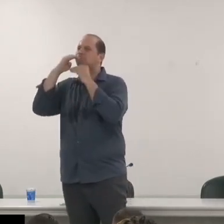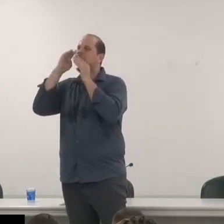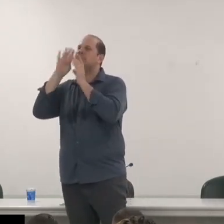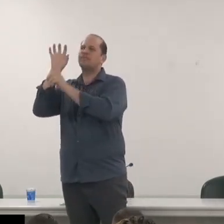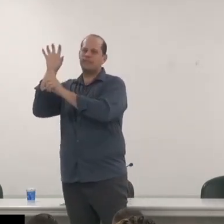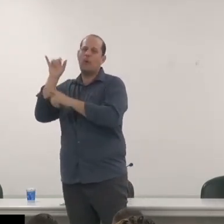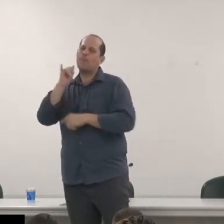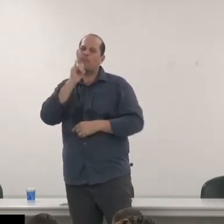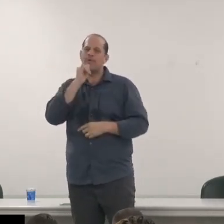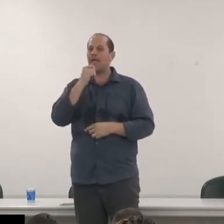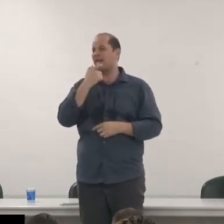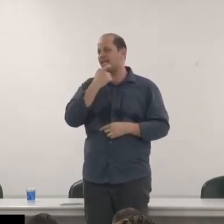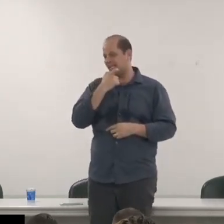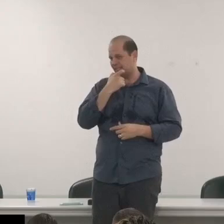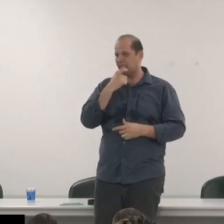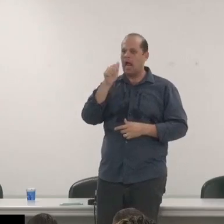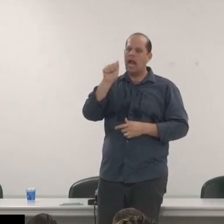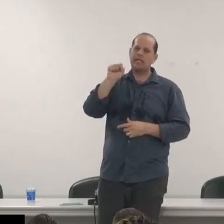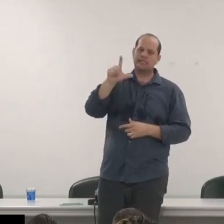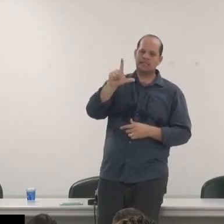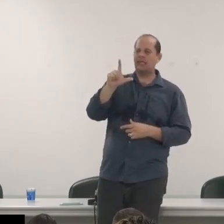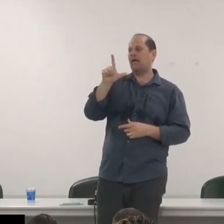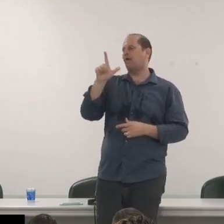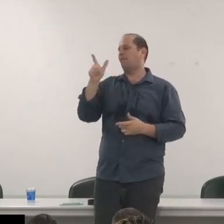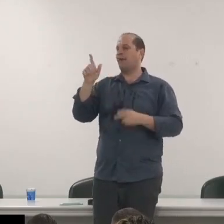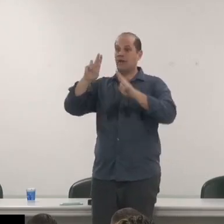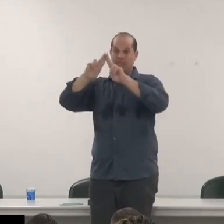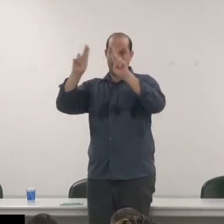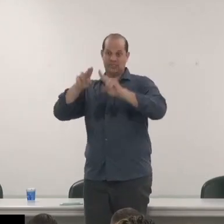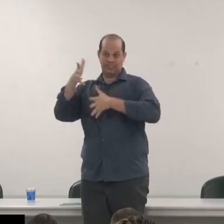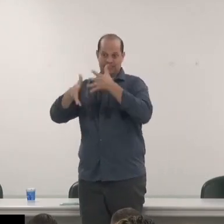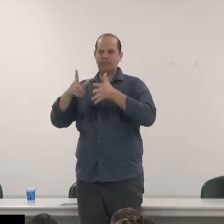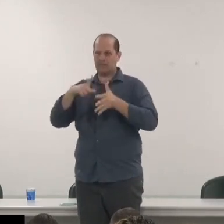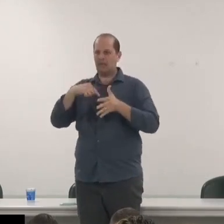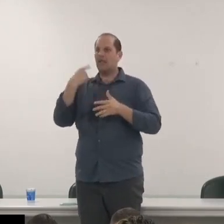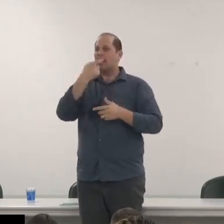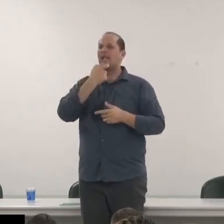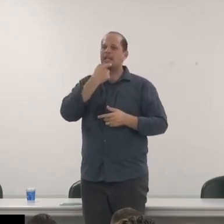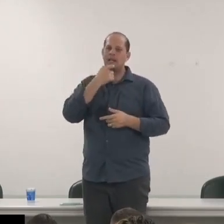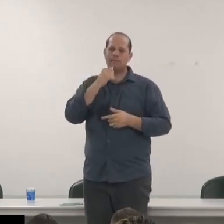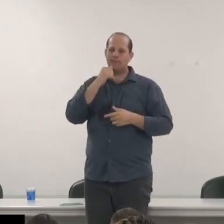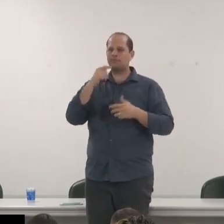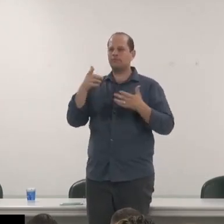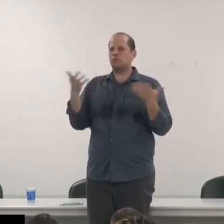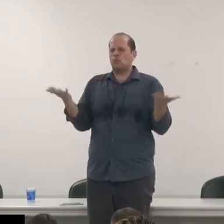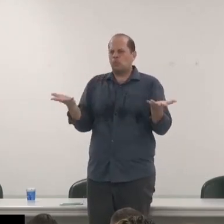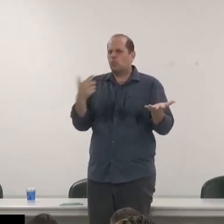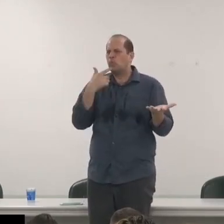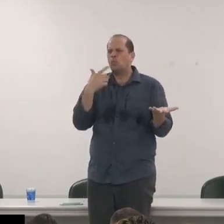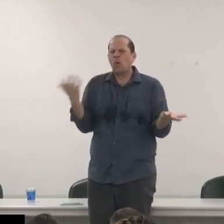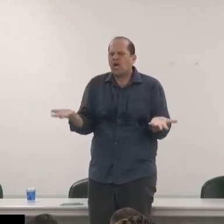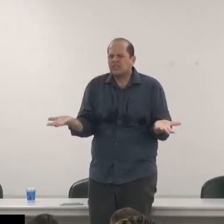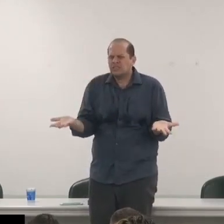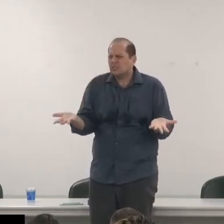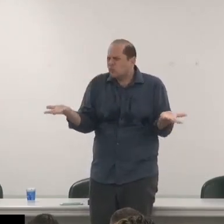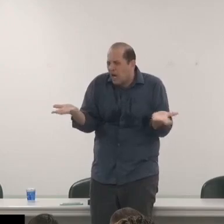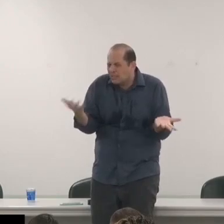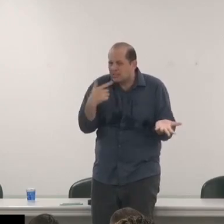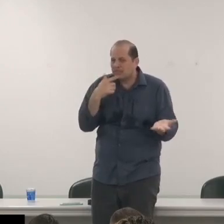falada. Então, por exemplo, no inglês, se a gente for olhar para a SL ou para a língua de sinais internacional, há esses empréstimos,